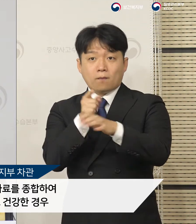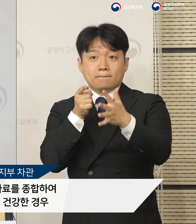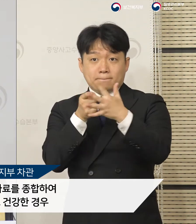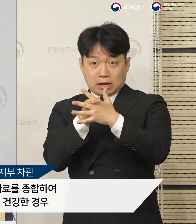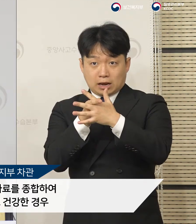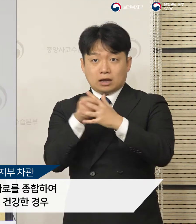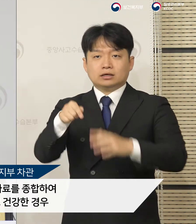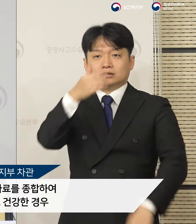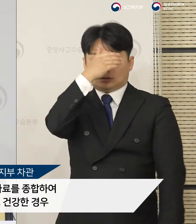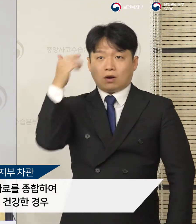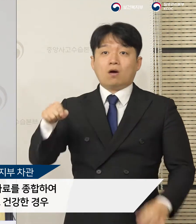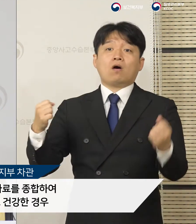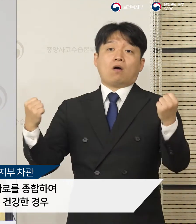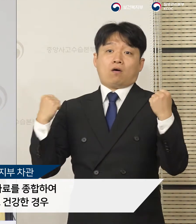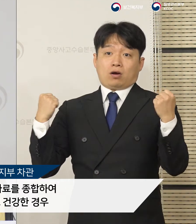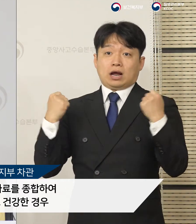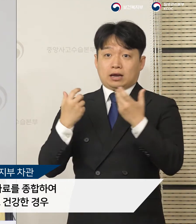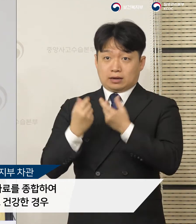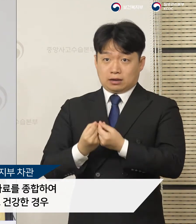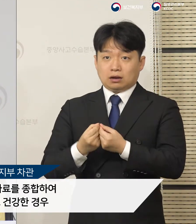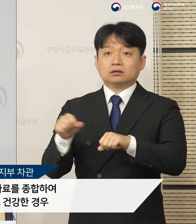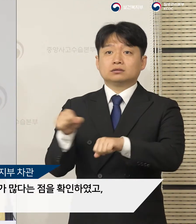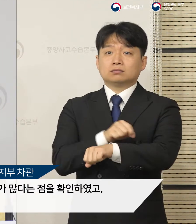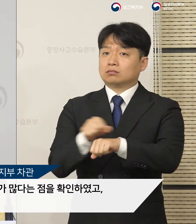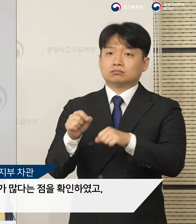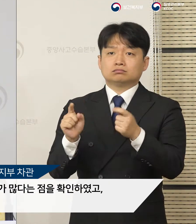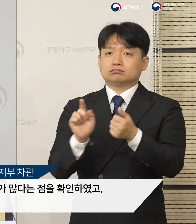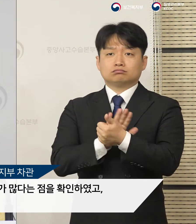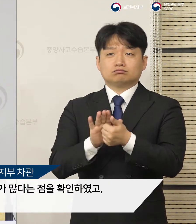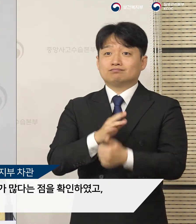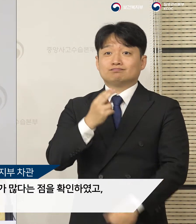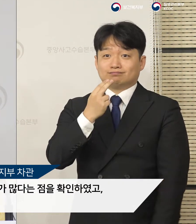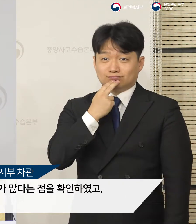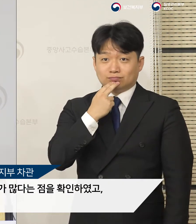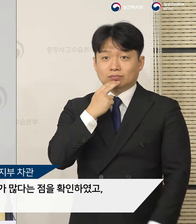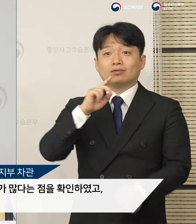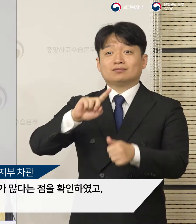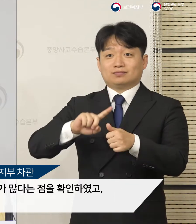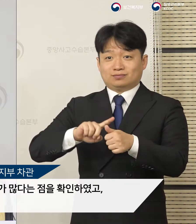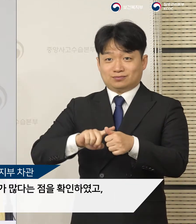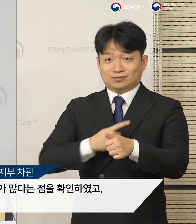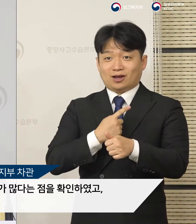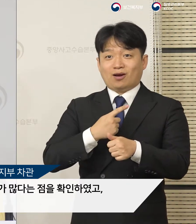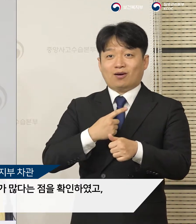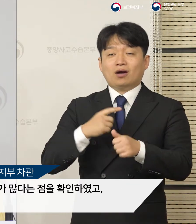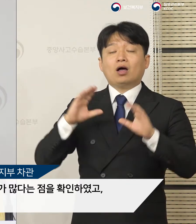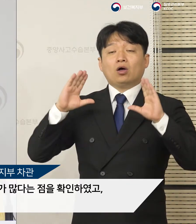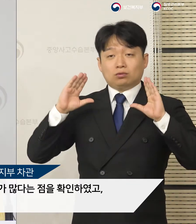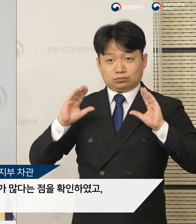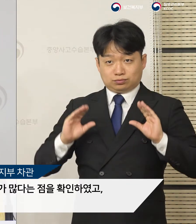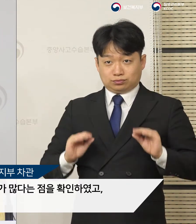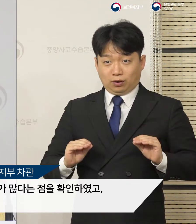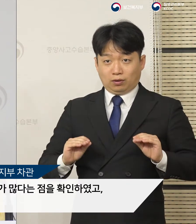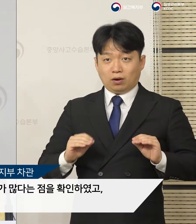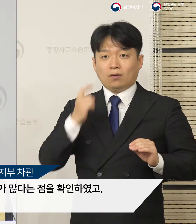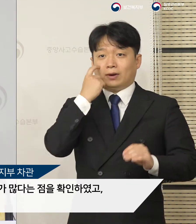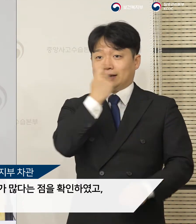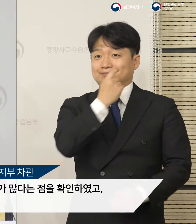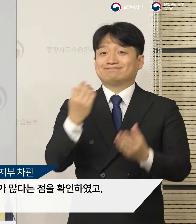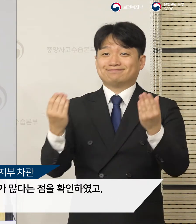판단할 때 젊고 건강한 경우 특별한 치료가 없어도 저절로 좋아지는 경우가 많다는